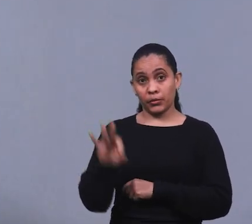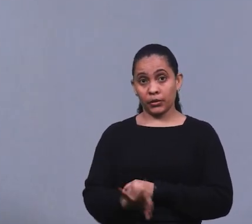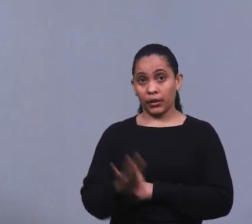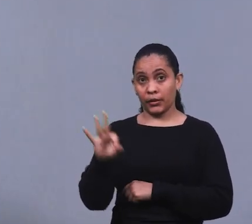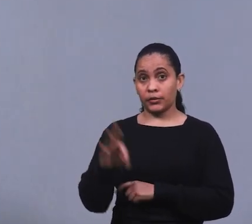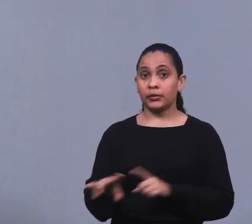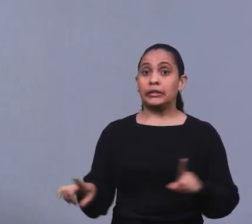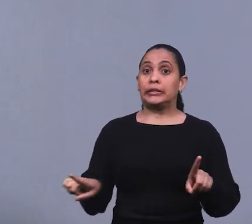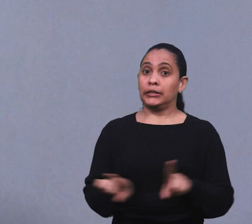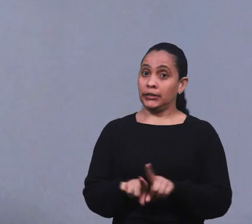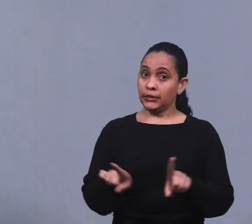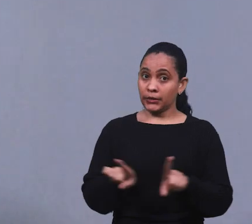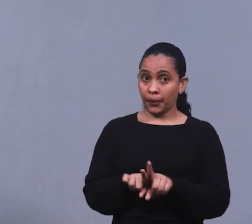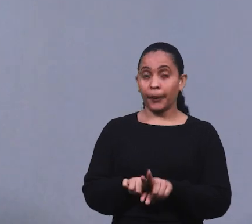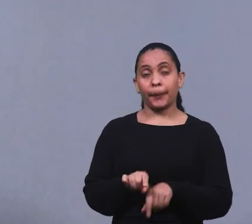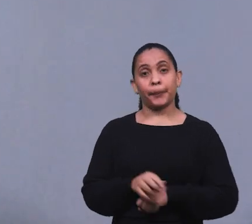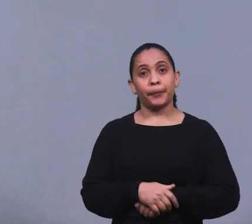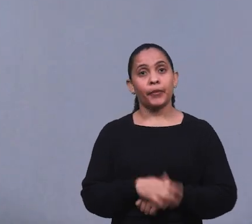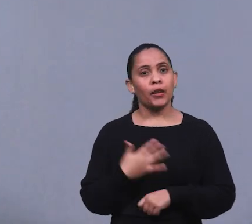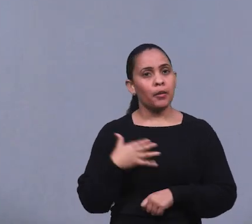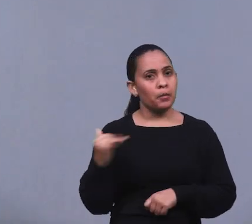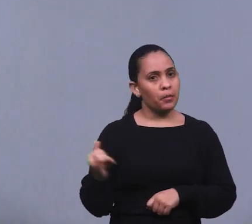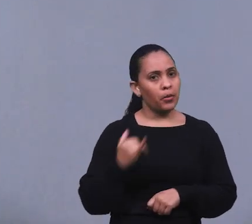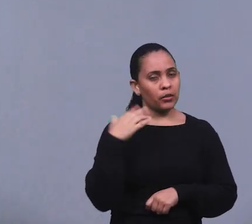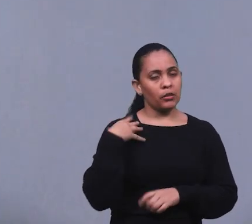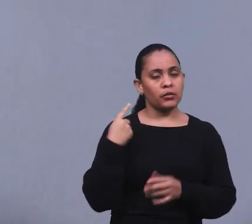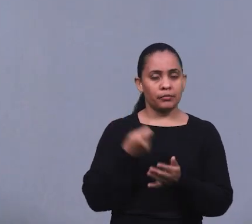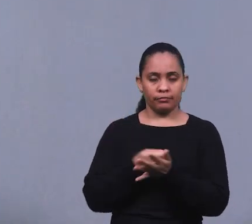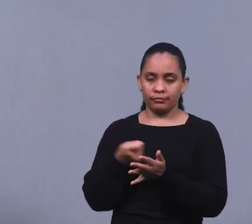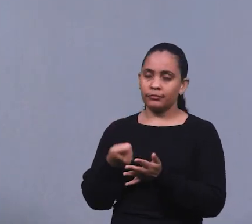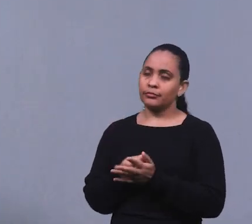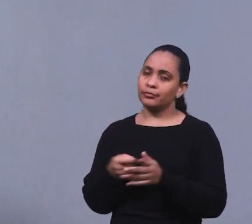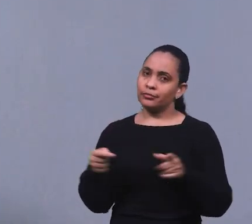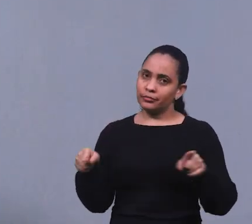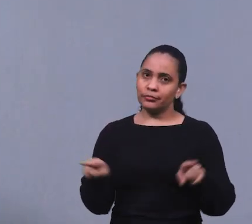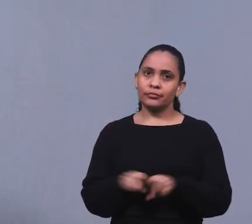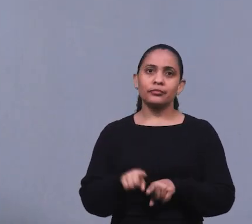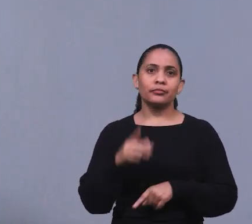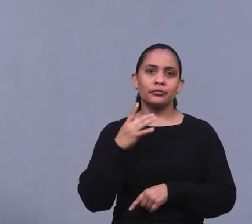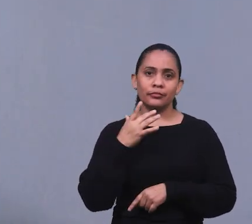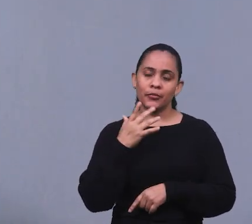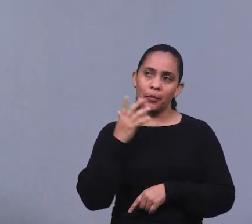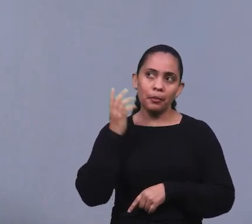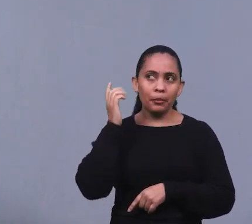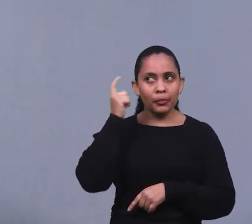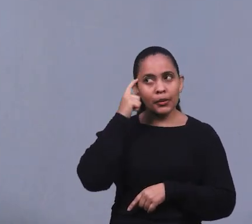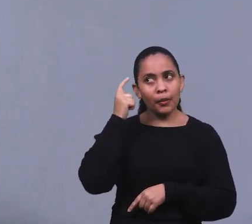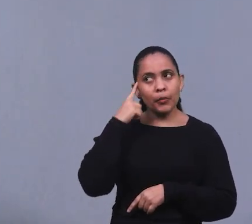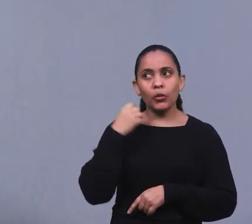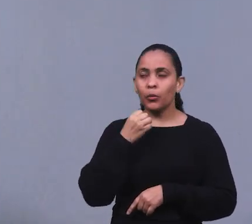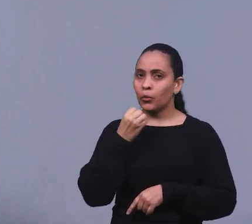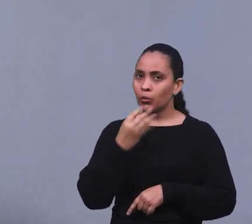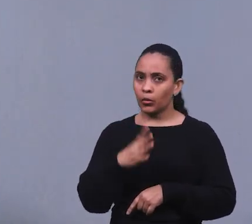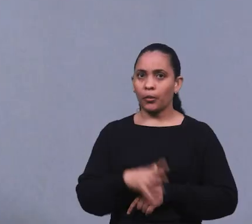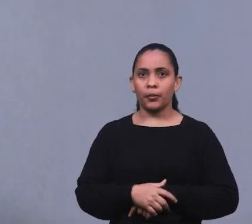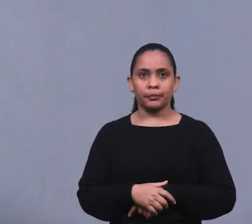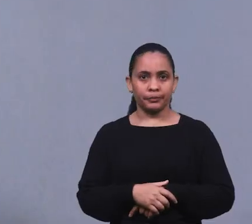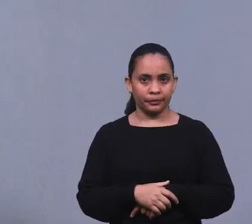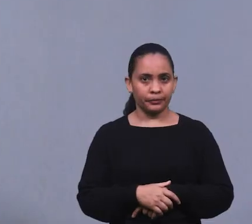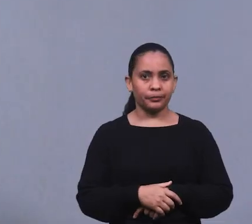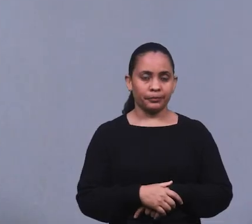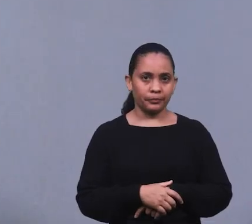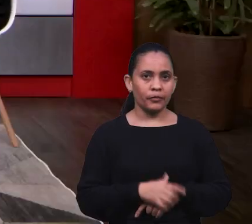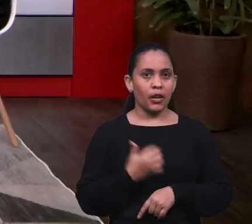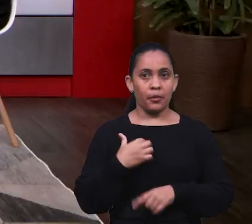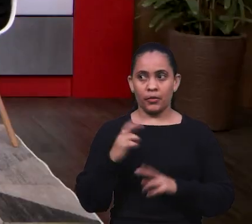5%, mesmo apertado, né? Então é importante também essa contribuição, que é um benefício que eu acho muito relevante, porque 5 para 11 é muita